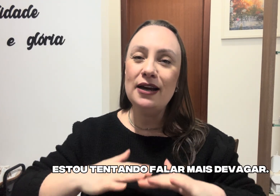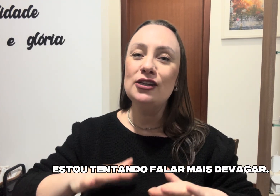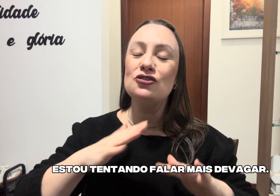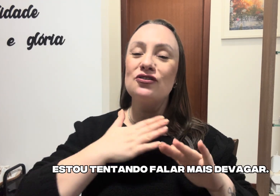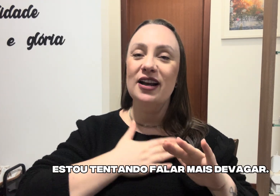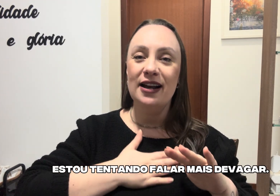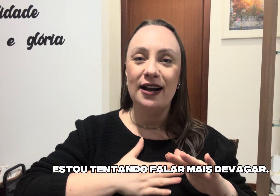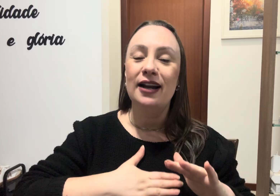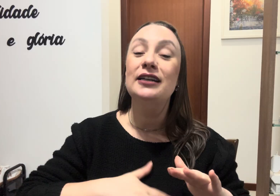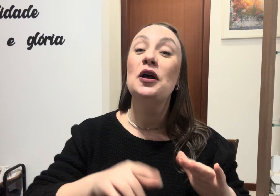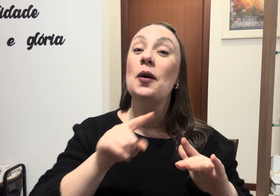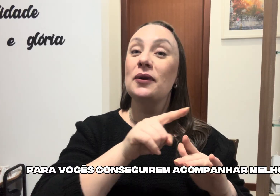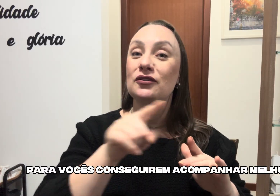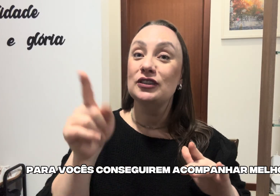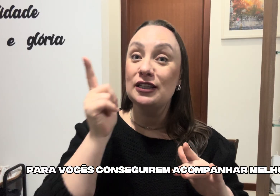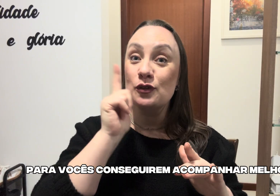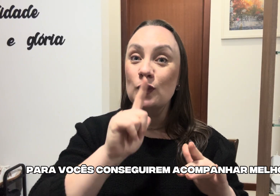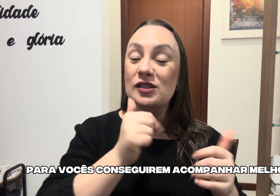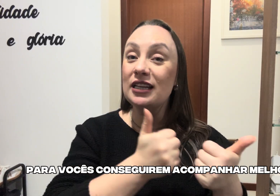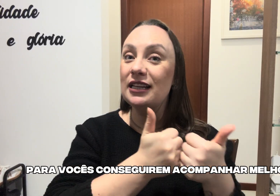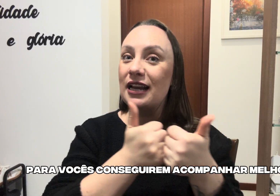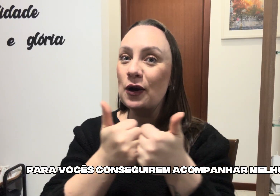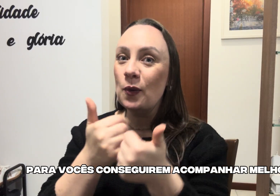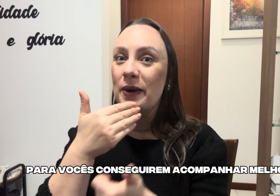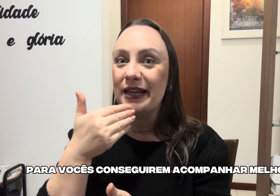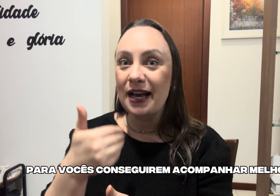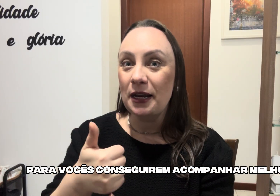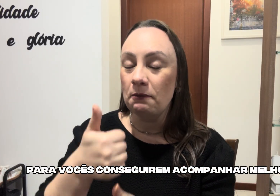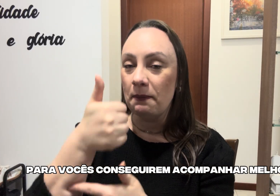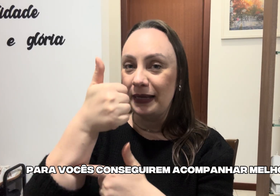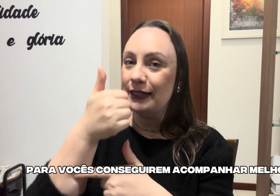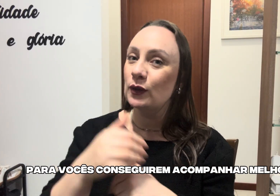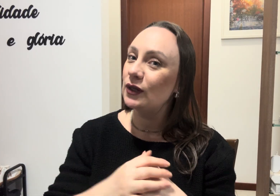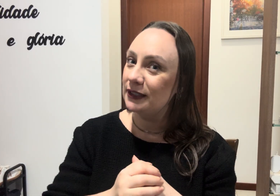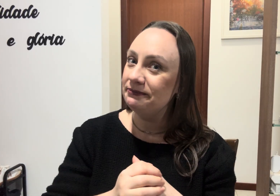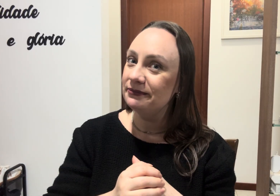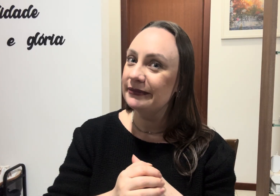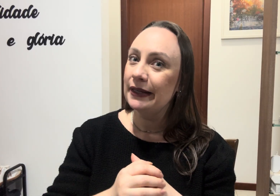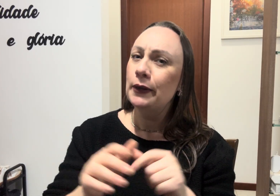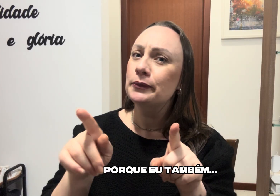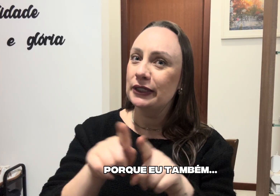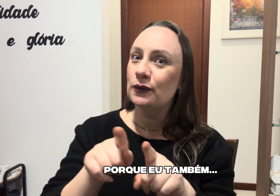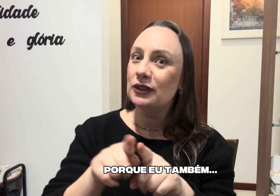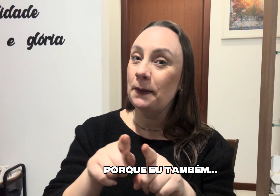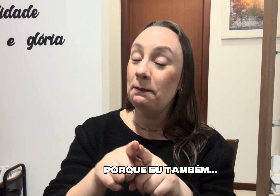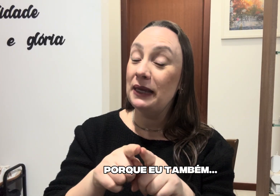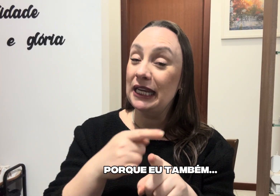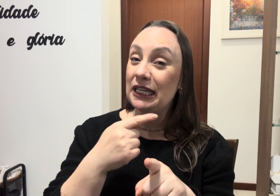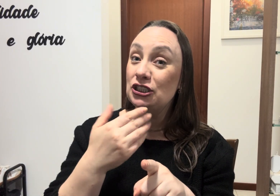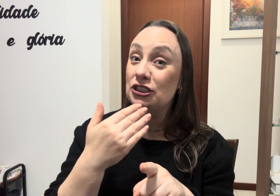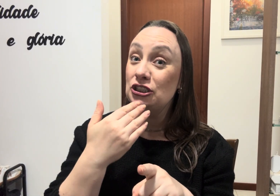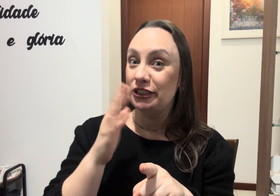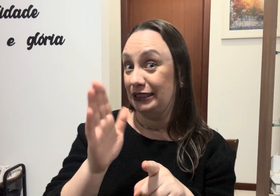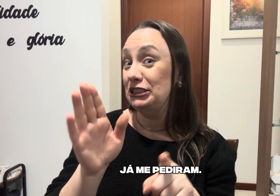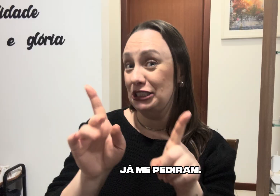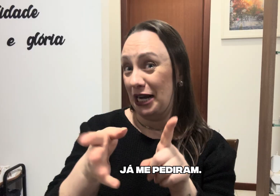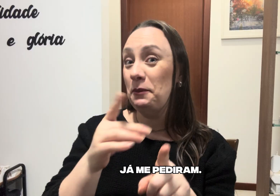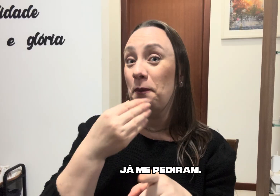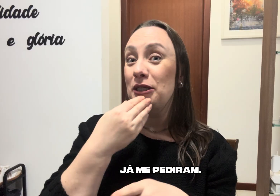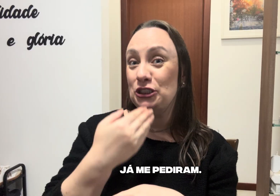mais devagar para vocês conseguirem acompanharem melhor, porque eu também já me